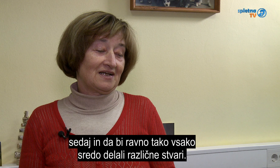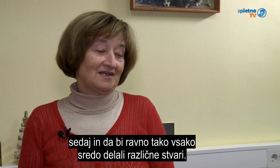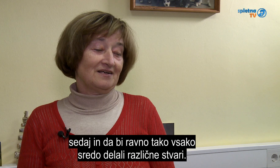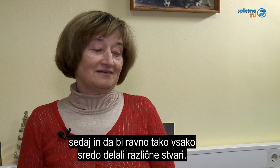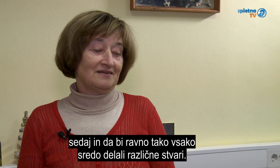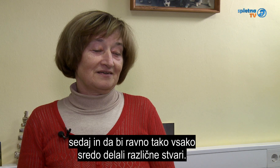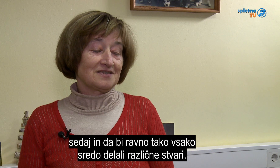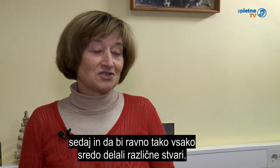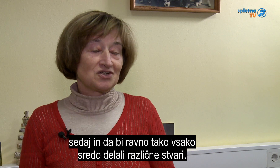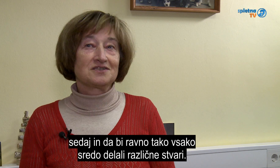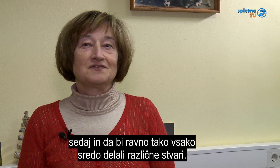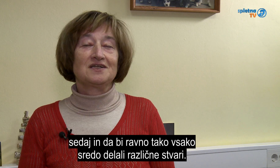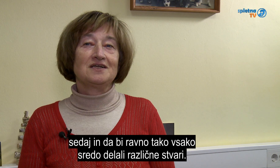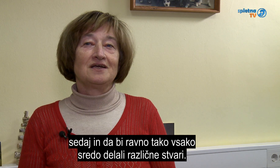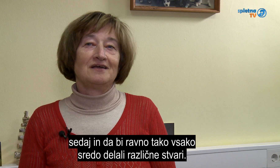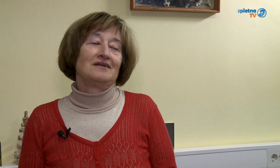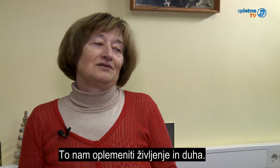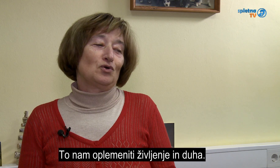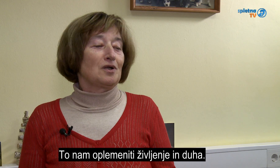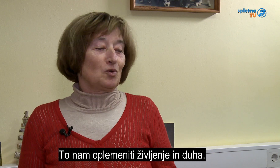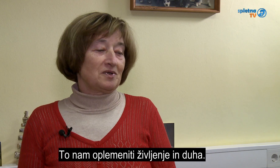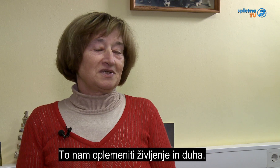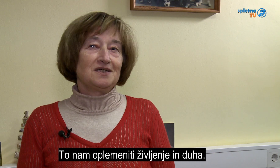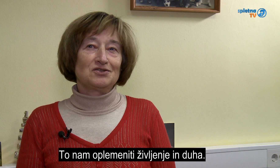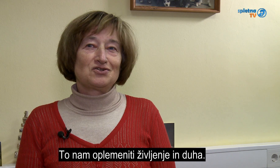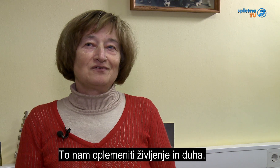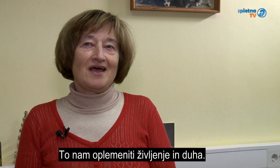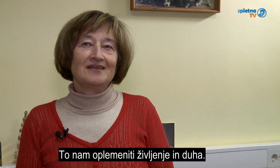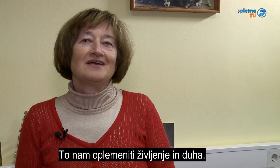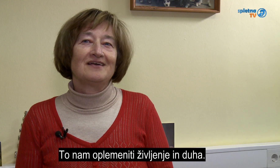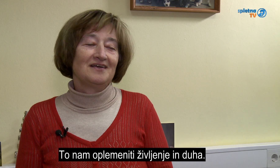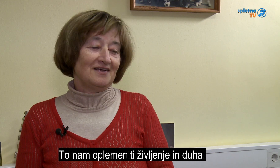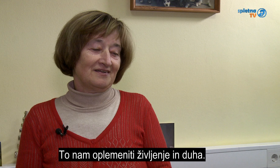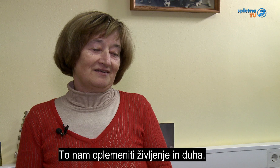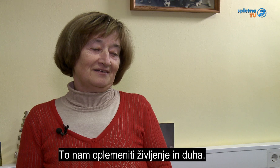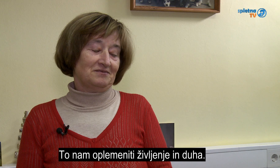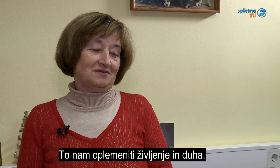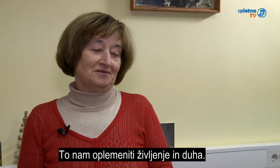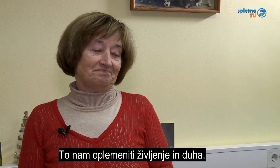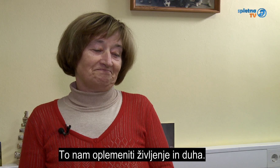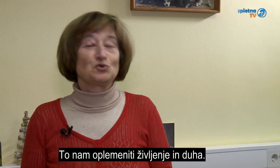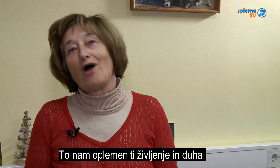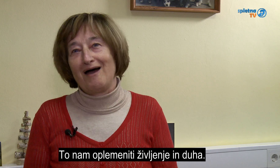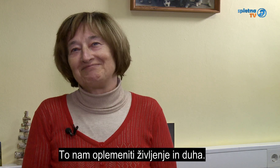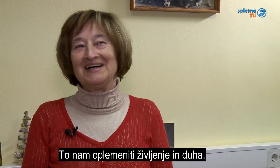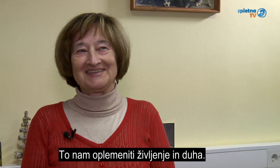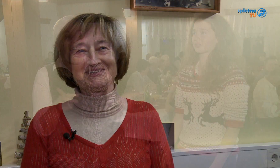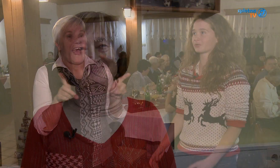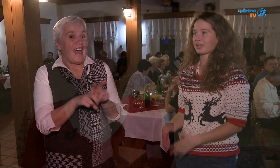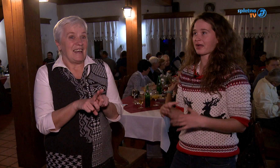delali različne stvari, to nam oplemeniti življenje in duha. Tudi za mene,